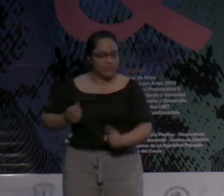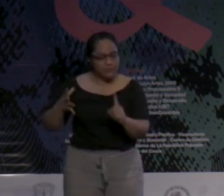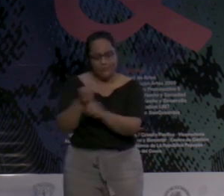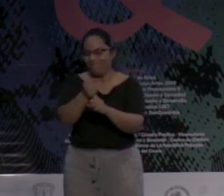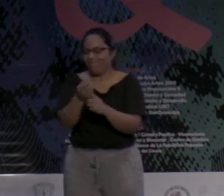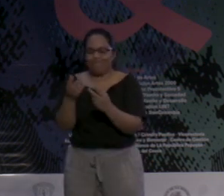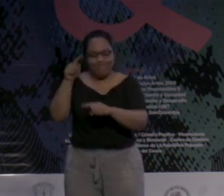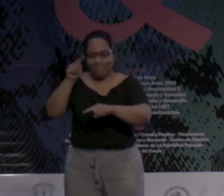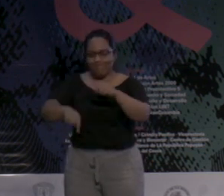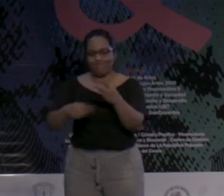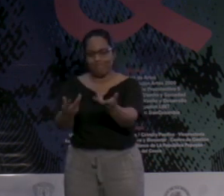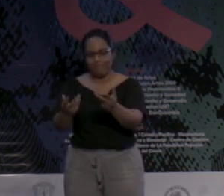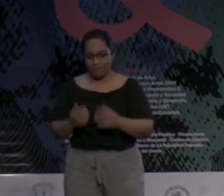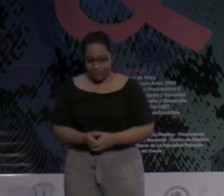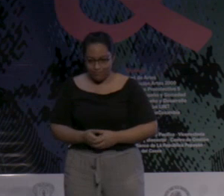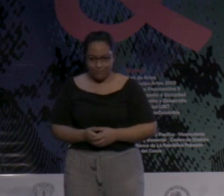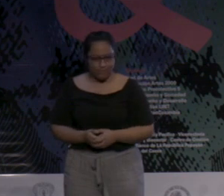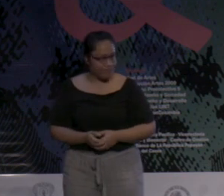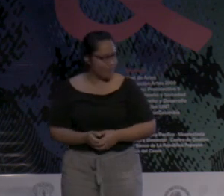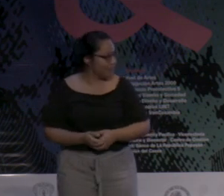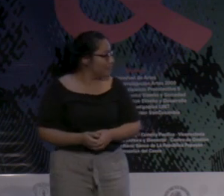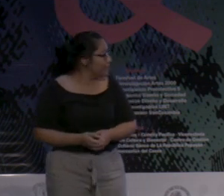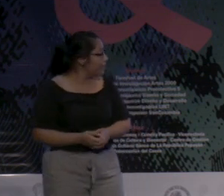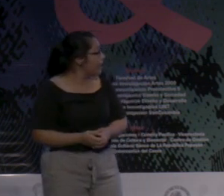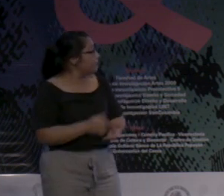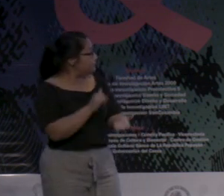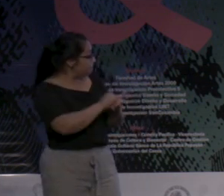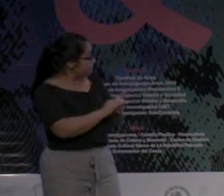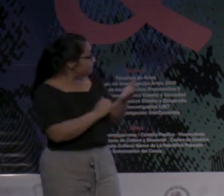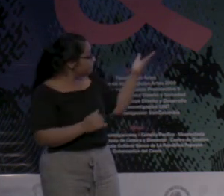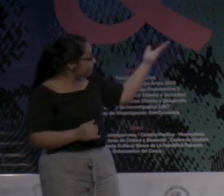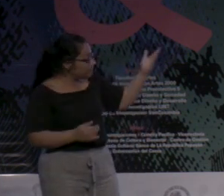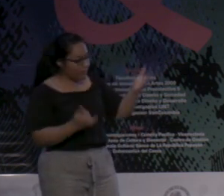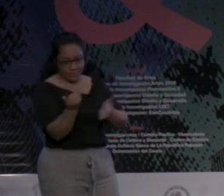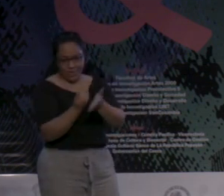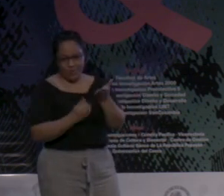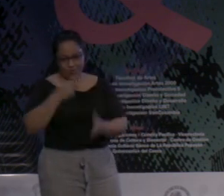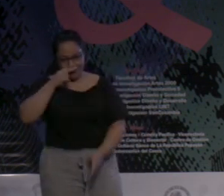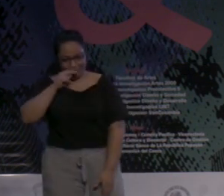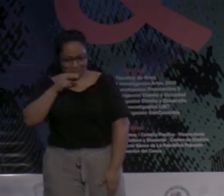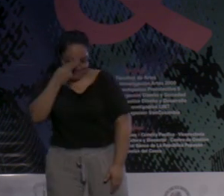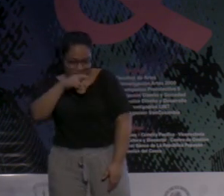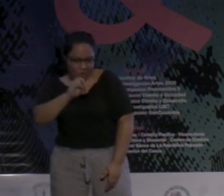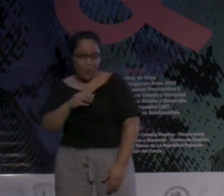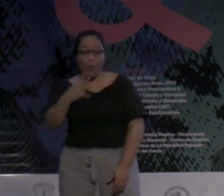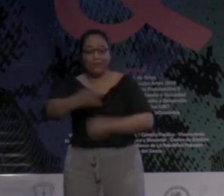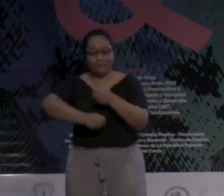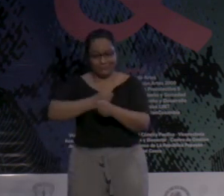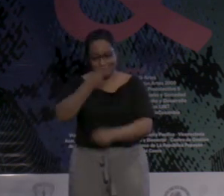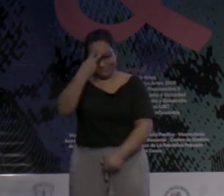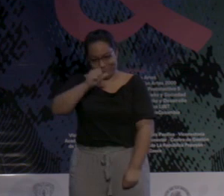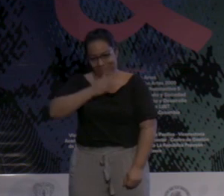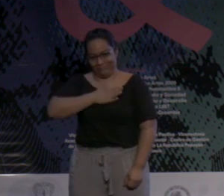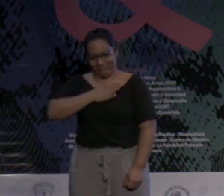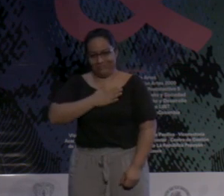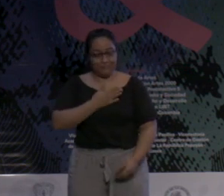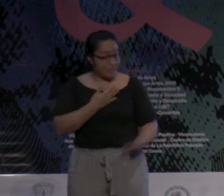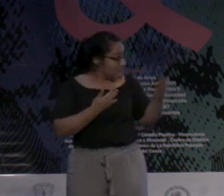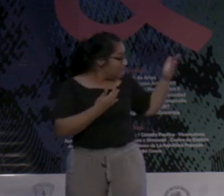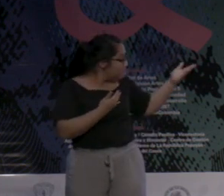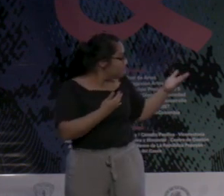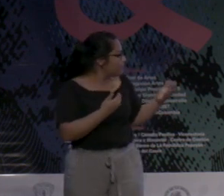esos ideales. Pasa la siguiente, por favor. Así podemos encontrar también, este es un dibujo de mi hijo Felipe cuando tenía 4 años y es un dibujo que